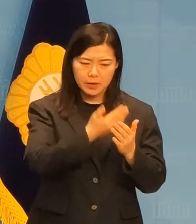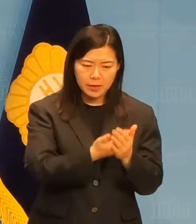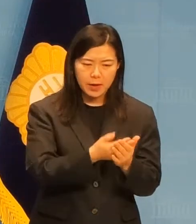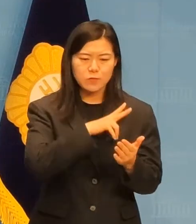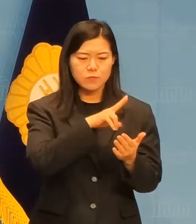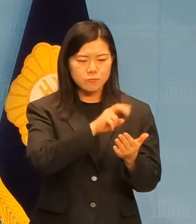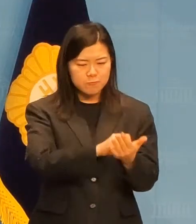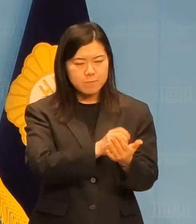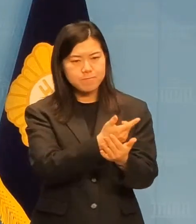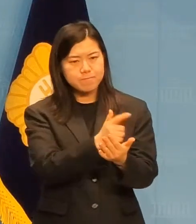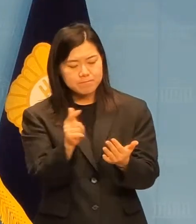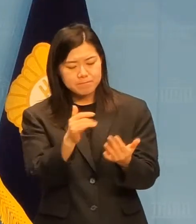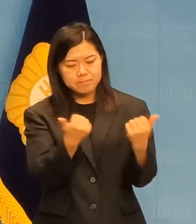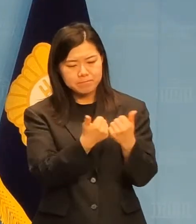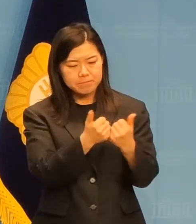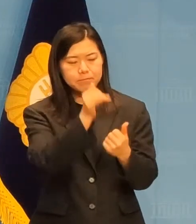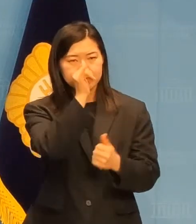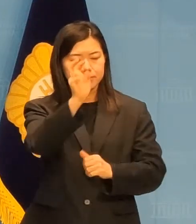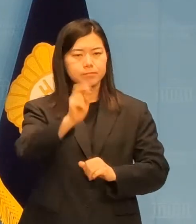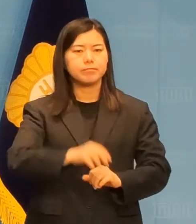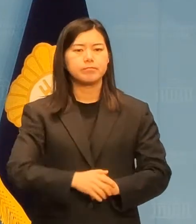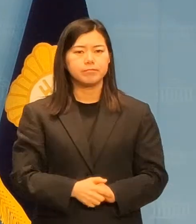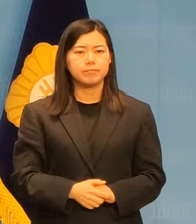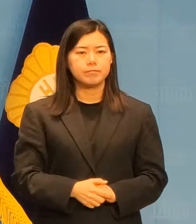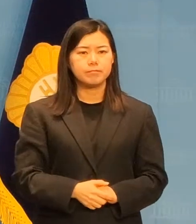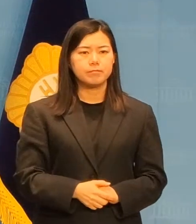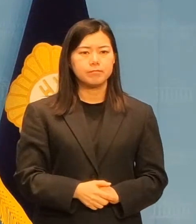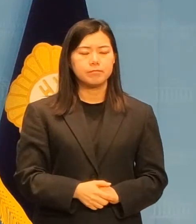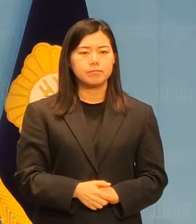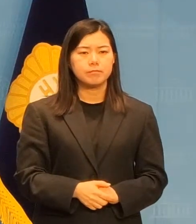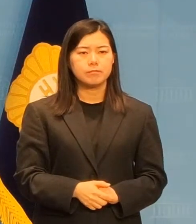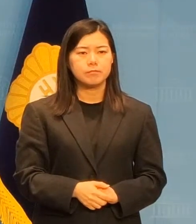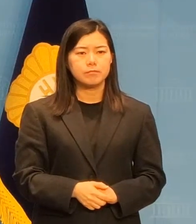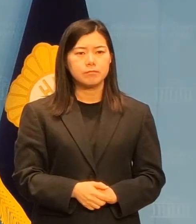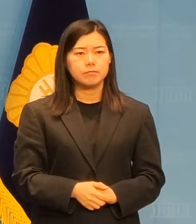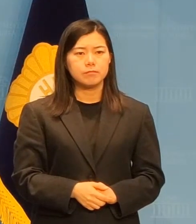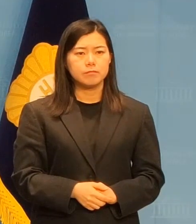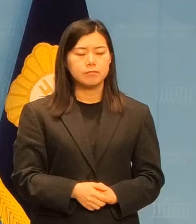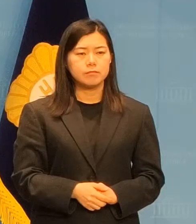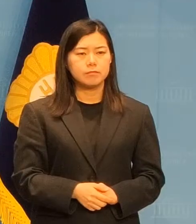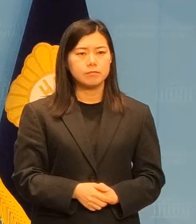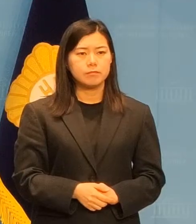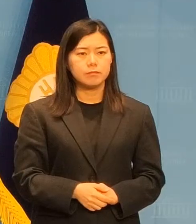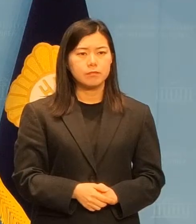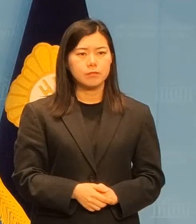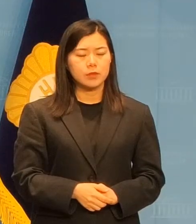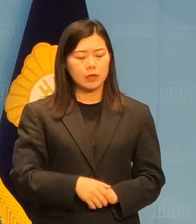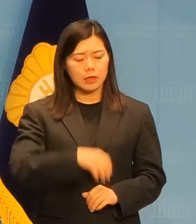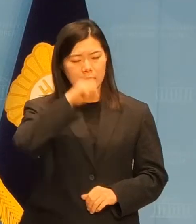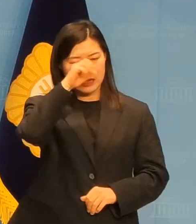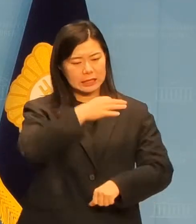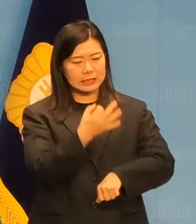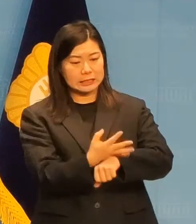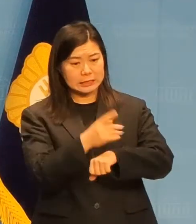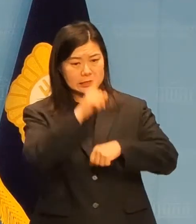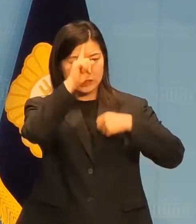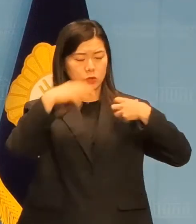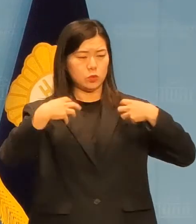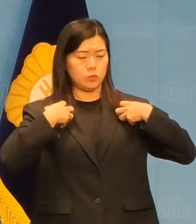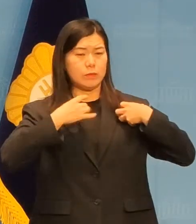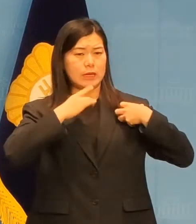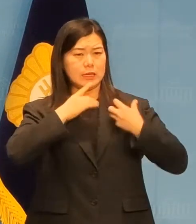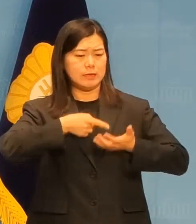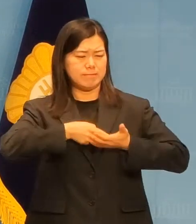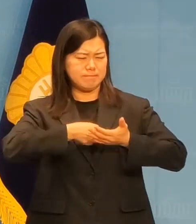의제들과 논의들이 있을 것이라고 생각합니다. 그럼에도 불구하고 단순하게 정부 차원에서 일을 추진하는 것이